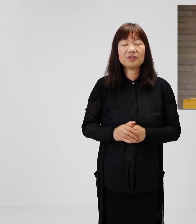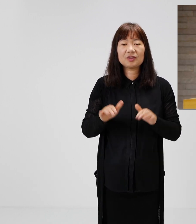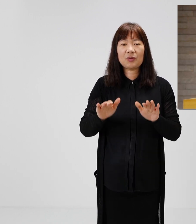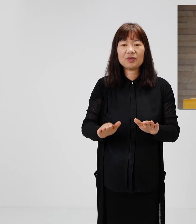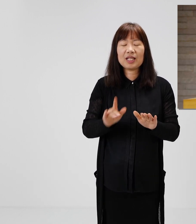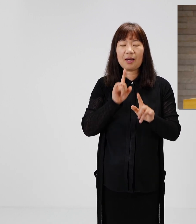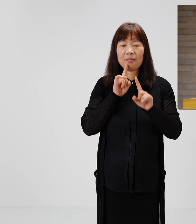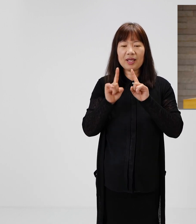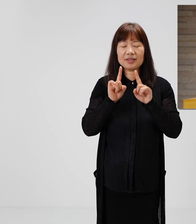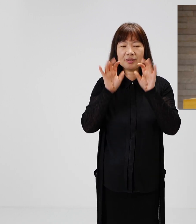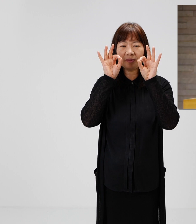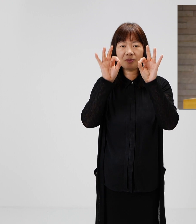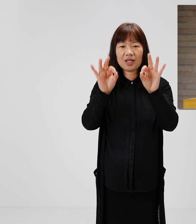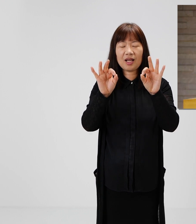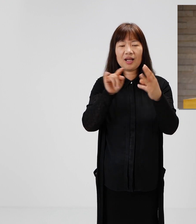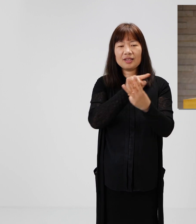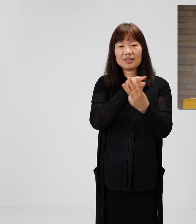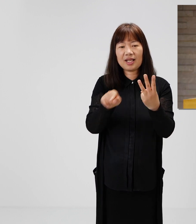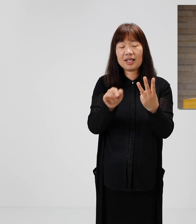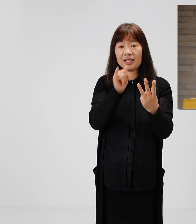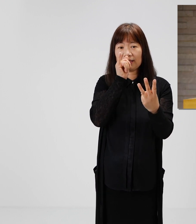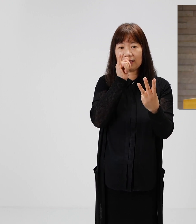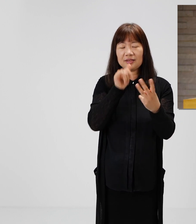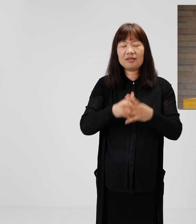오늘 이 말씀이 세 가지입니다.